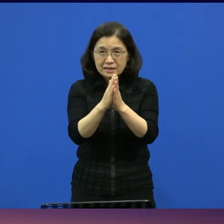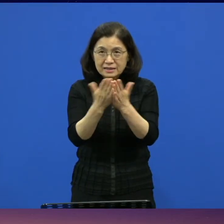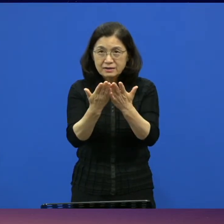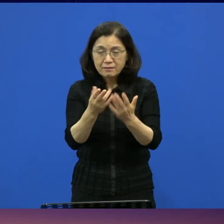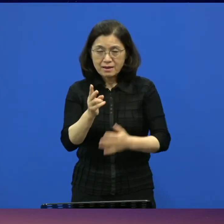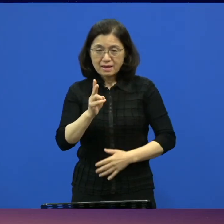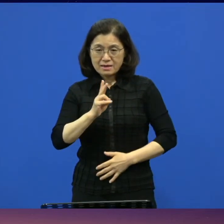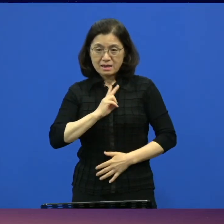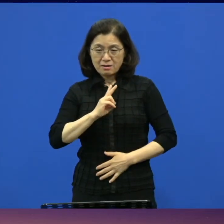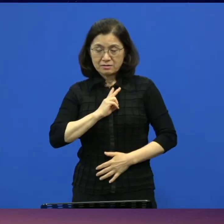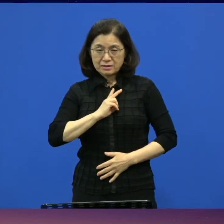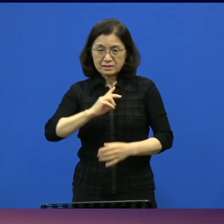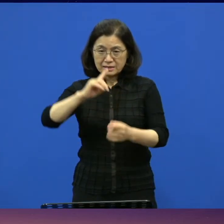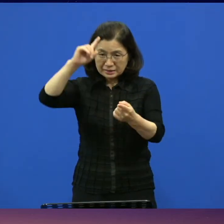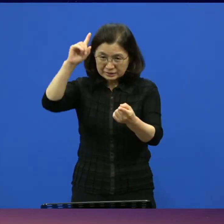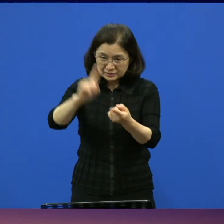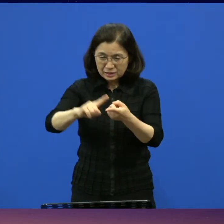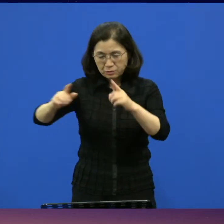그대로 이루어진 것입니다.